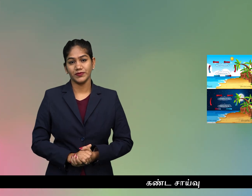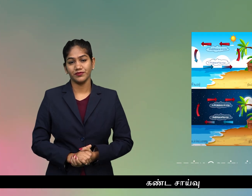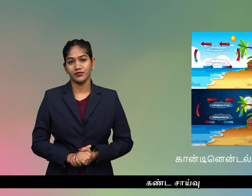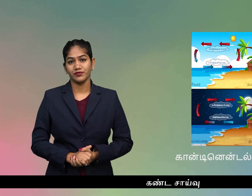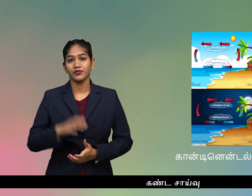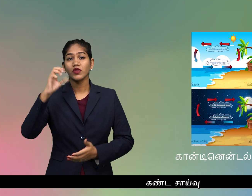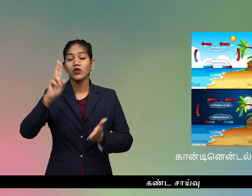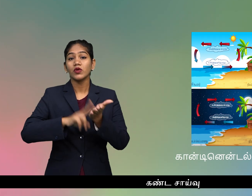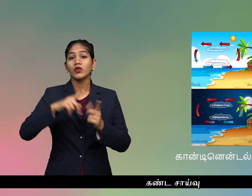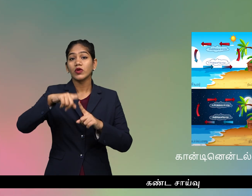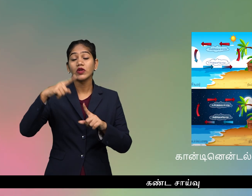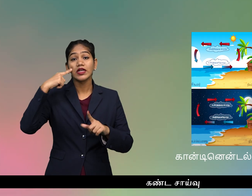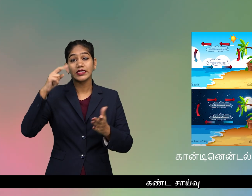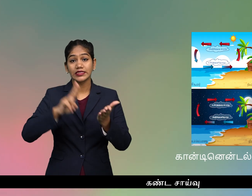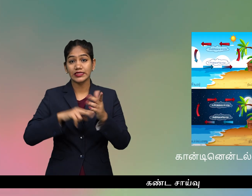கண்ட சாய்வு,